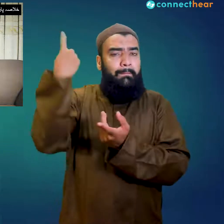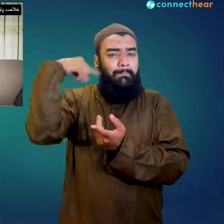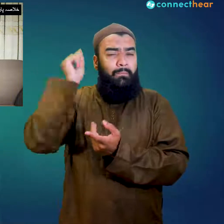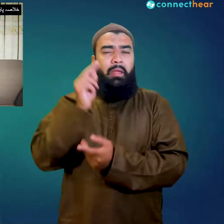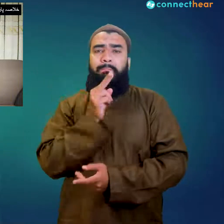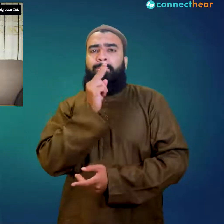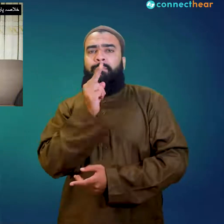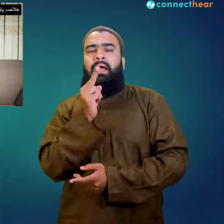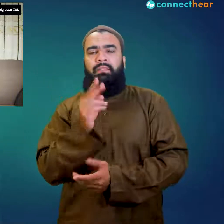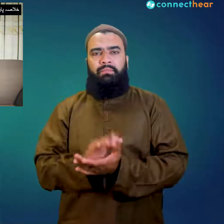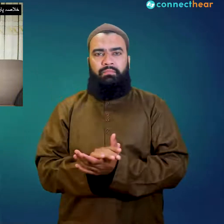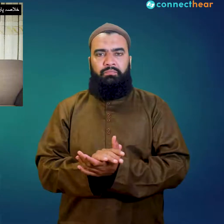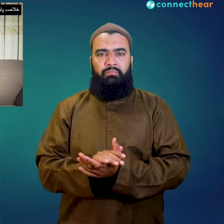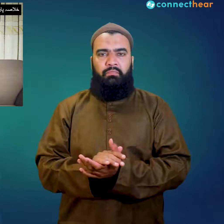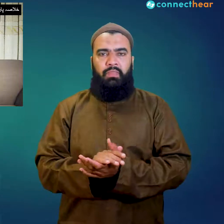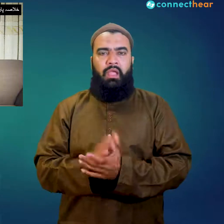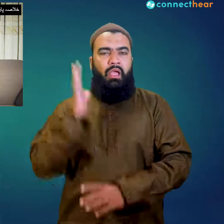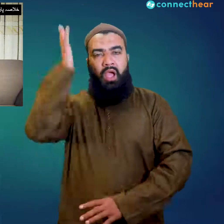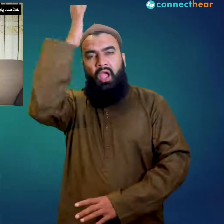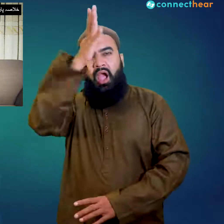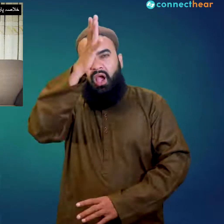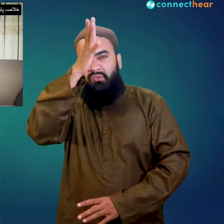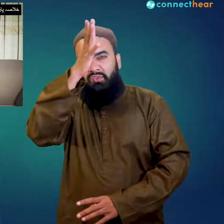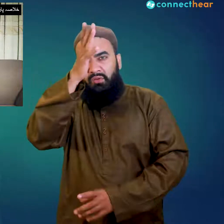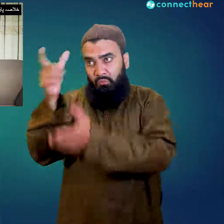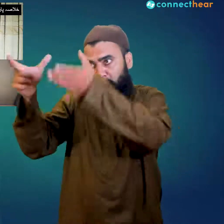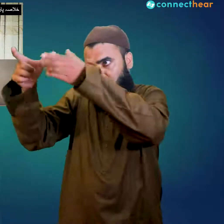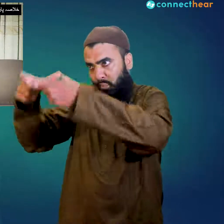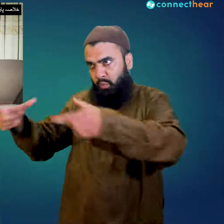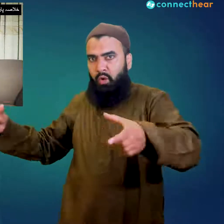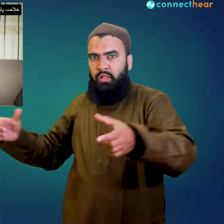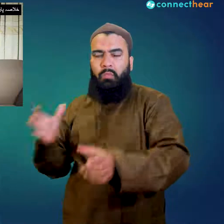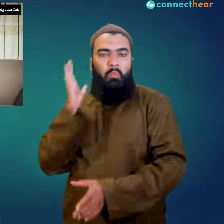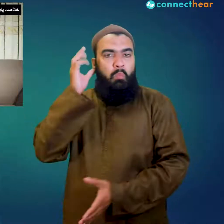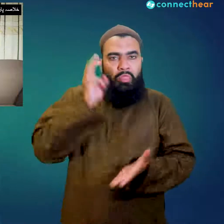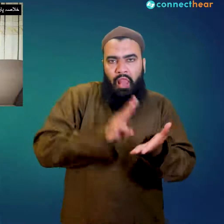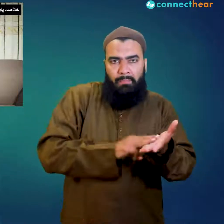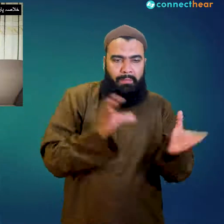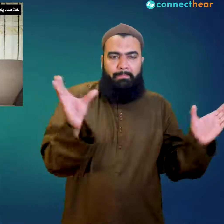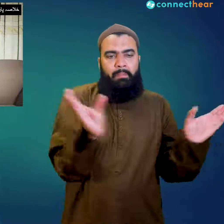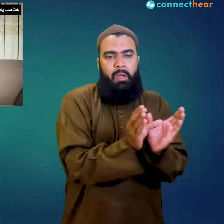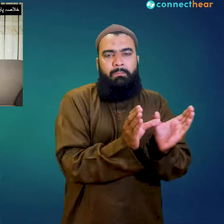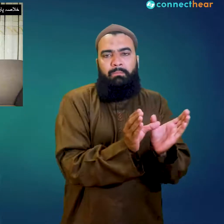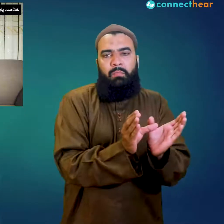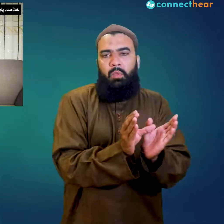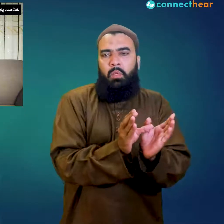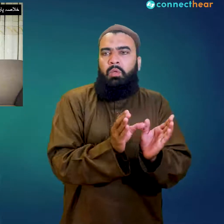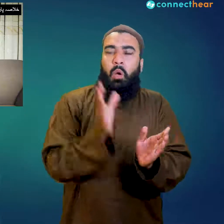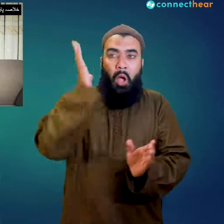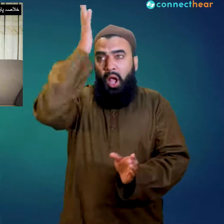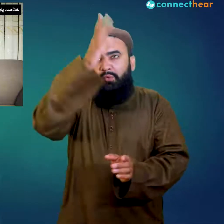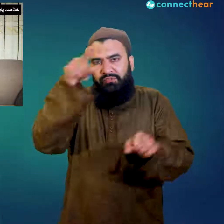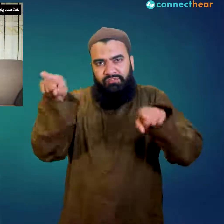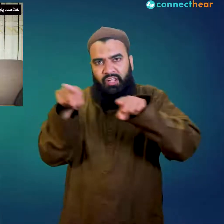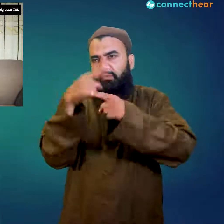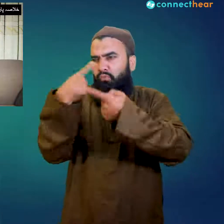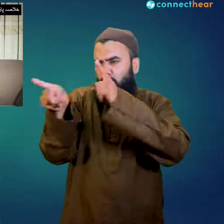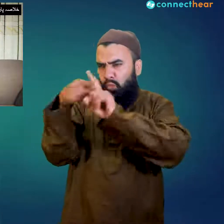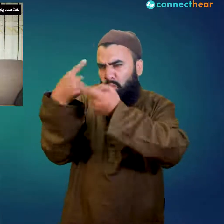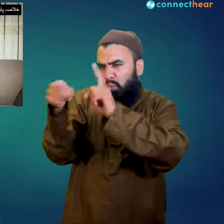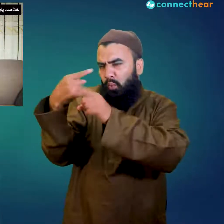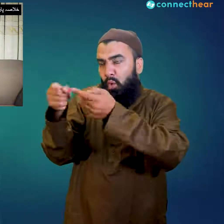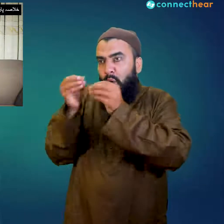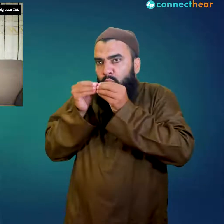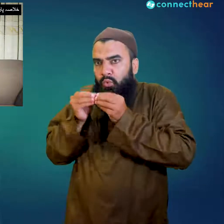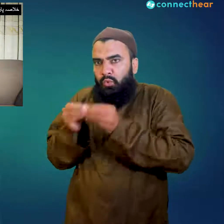میں، آپ صلی اللہ علیہ وسلم سے متعلق یہ خبر اڑ گئی کہ نعوذ باللہ آپ صلی اللہ علیہ وسلم